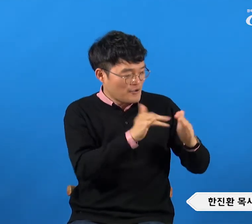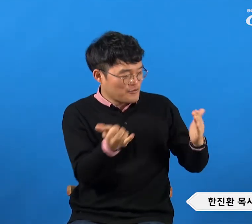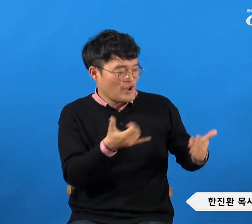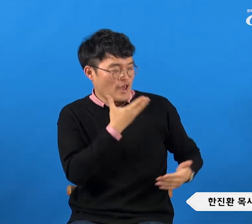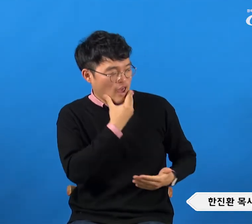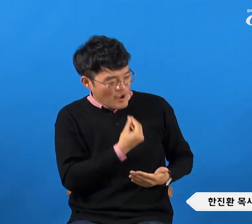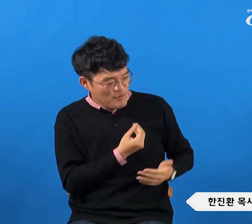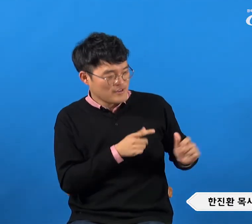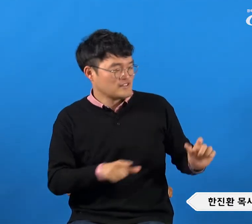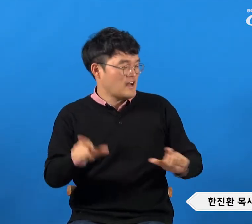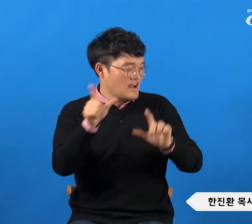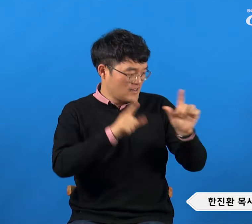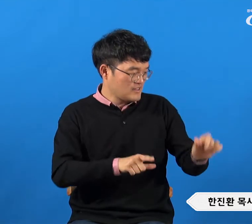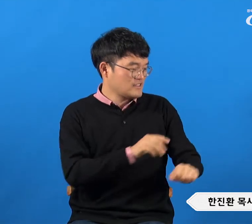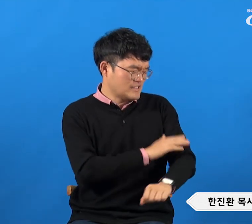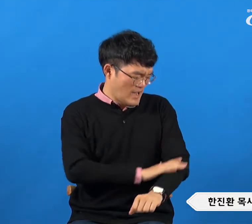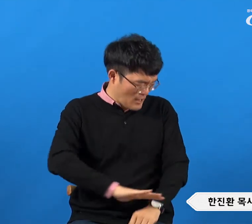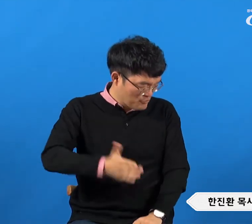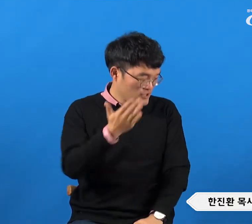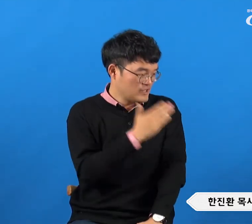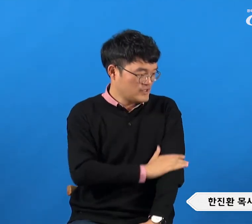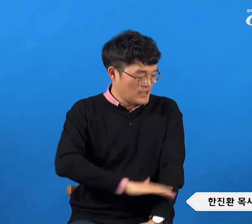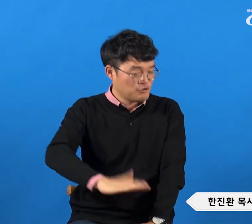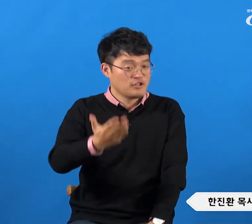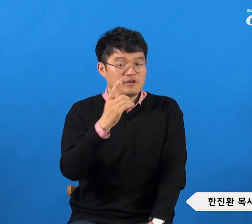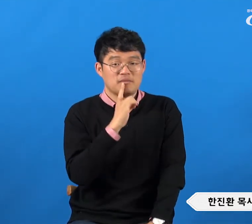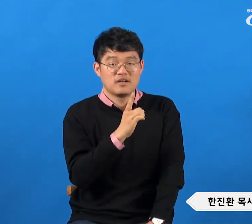있게 되었으니까 차라리 잘 됐다.